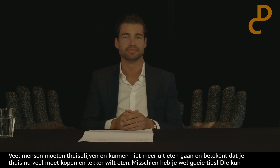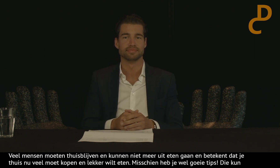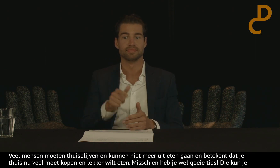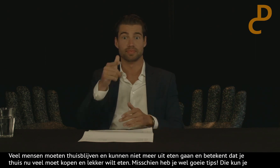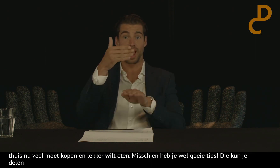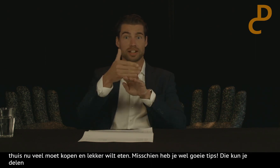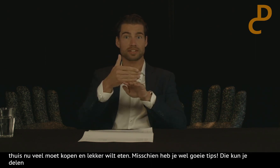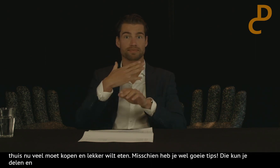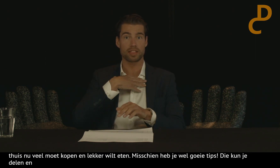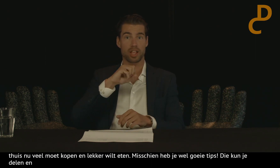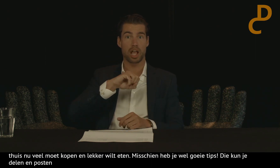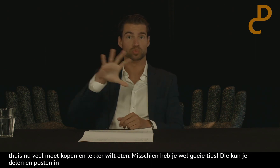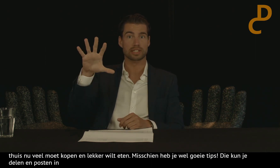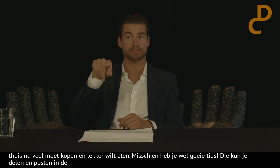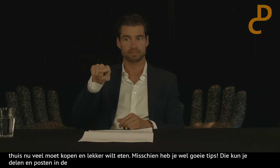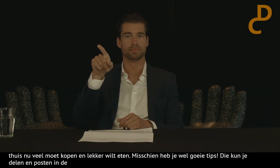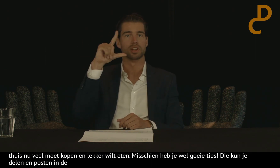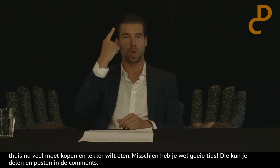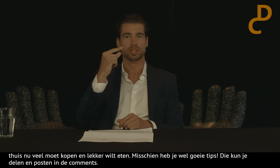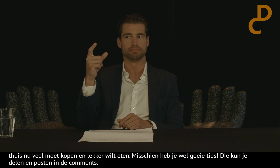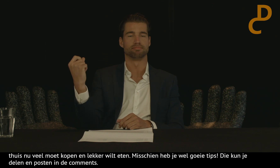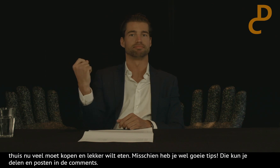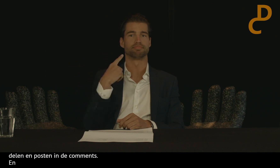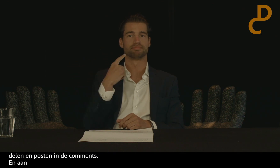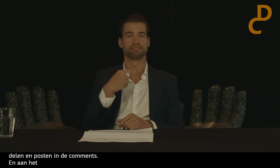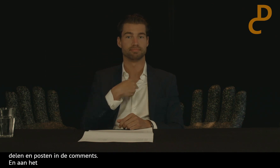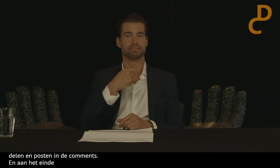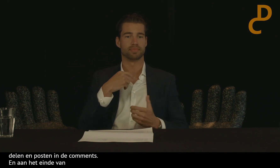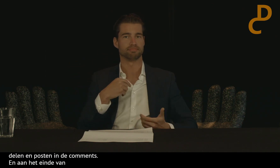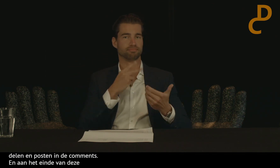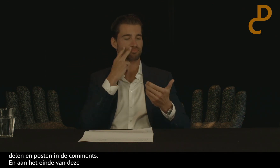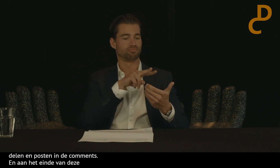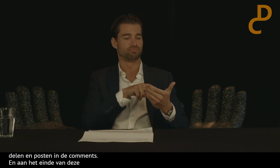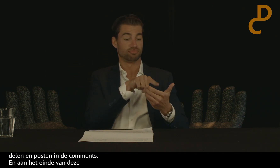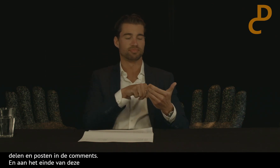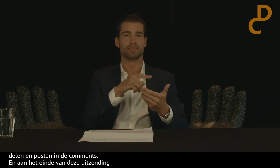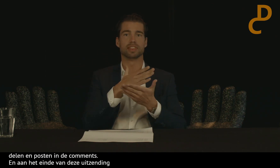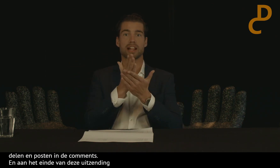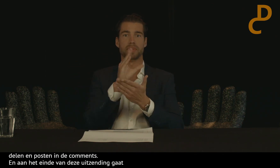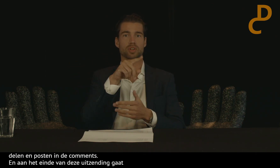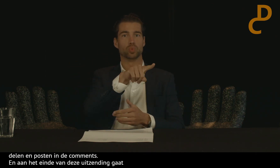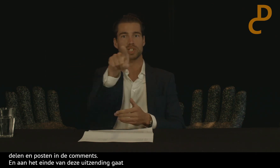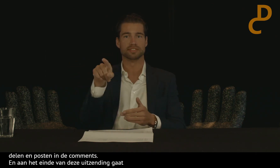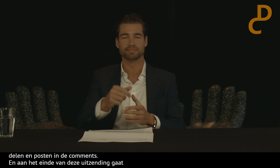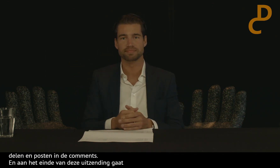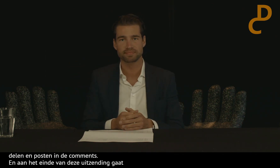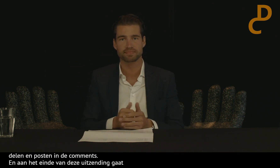comments. En aan het einde van deze uitzending gaat Carolien mij dat toesturen. En dan kan ik dat lezen en dan deel ik dat met jullie